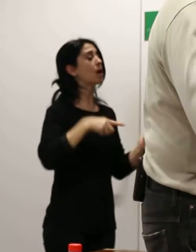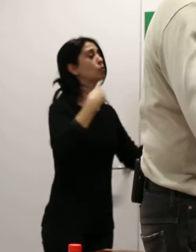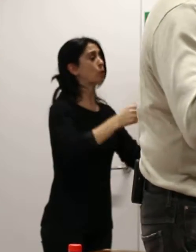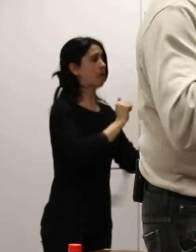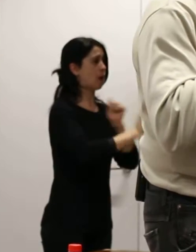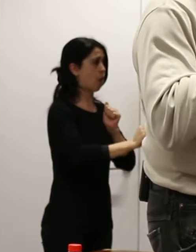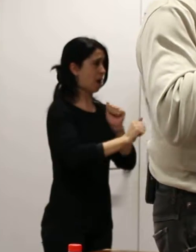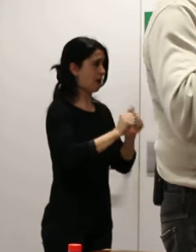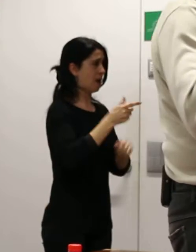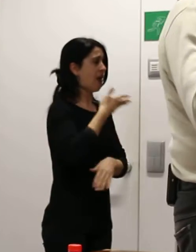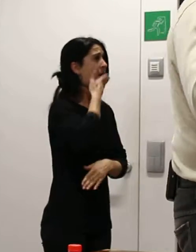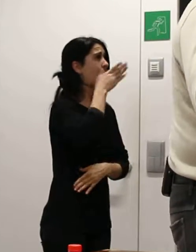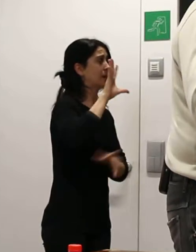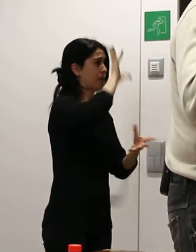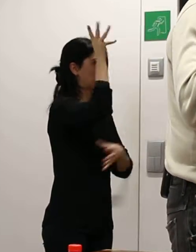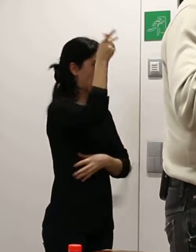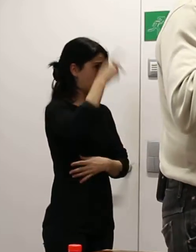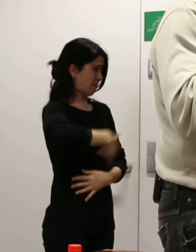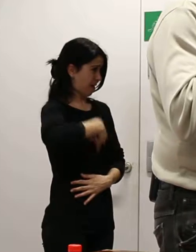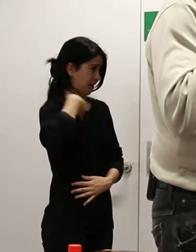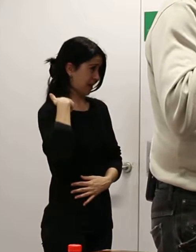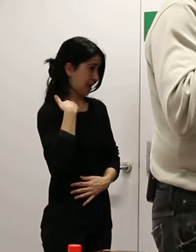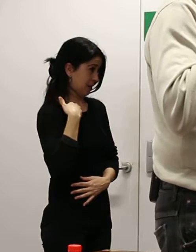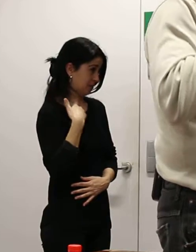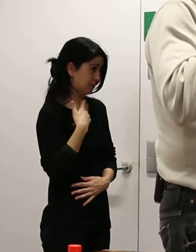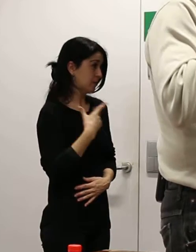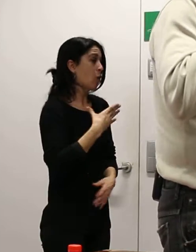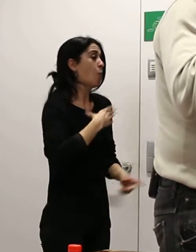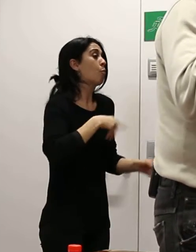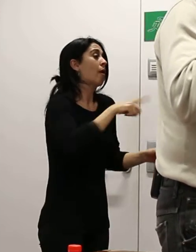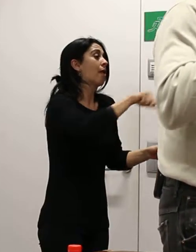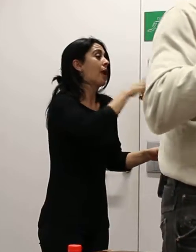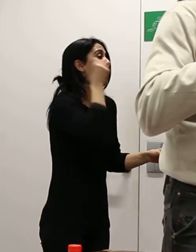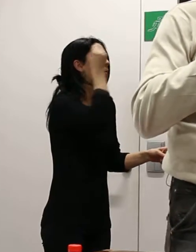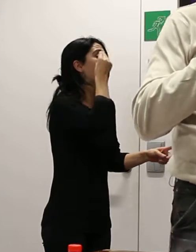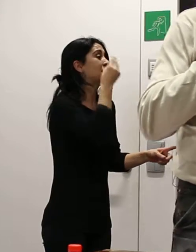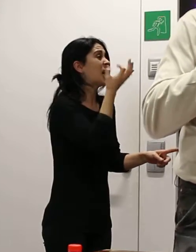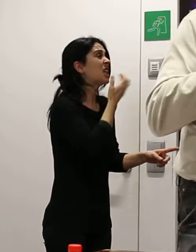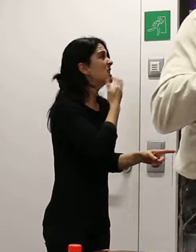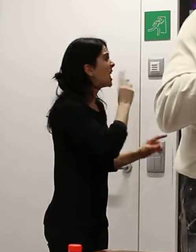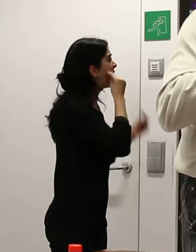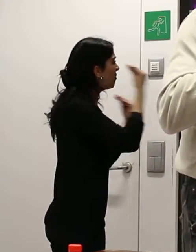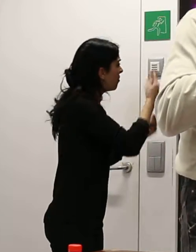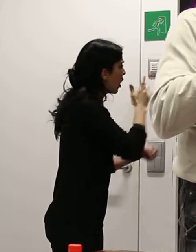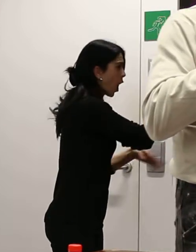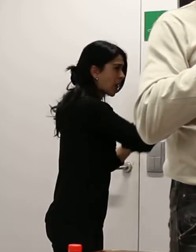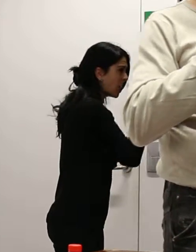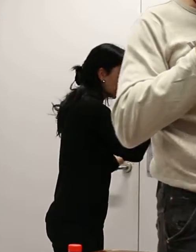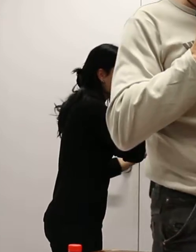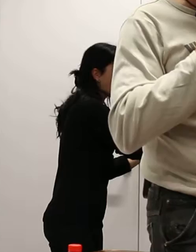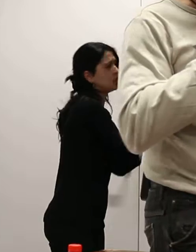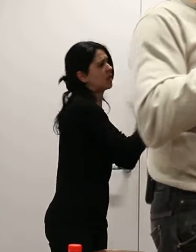que allá afuera hace frío y por tanto pues no existe tal calentamiento. Pero si estáis en la